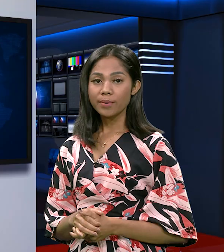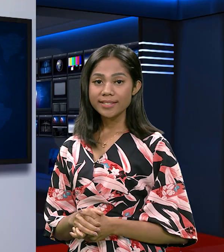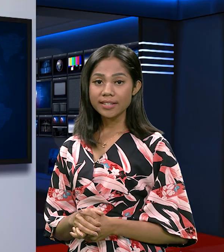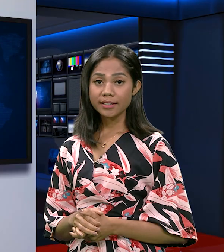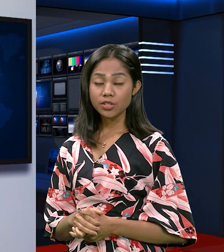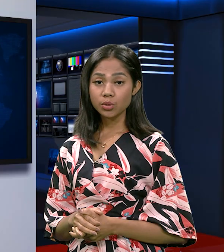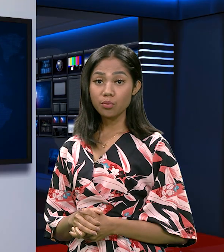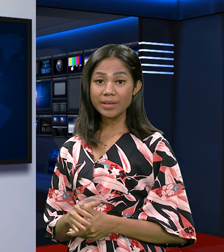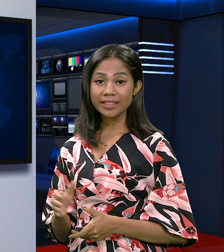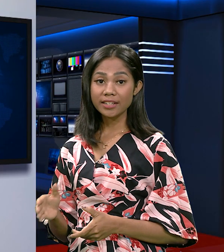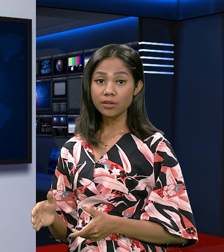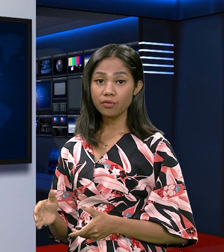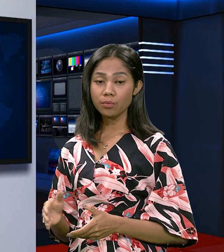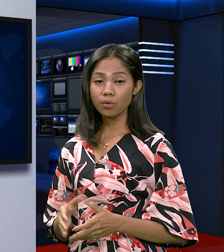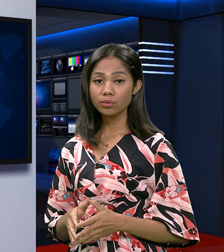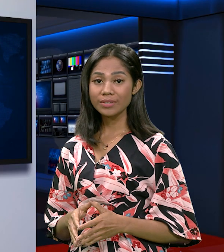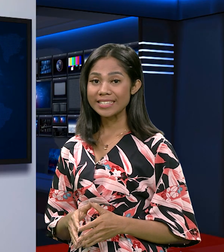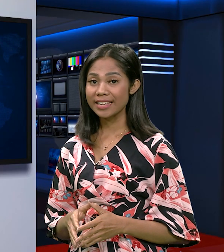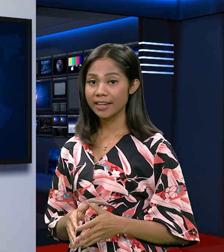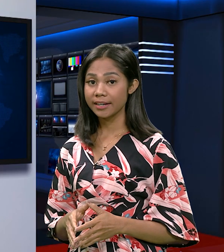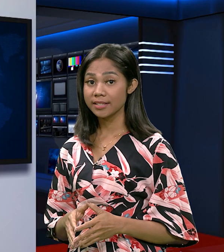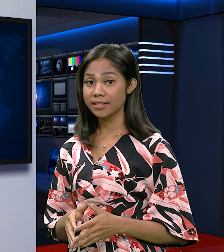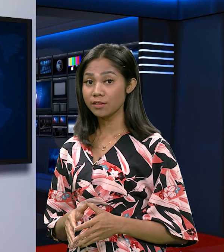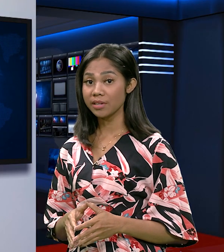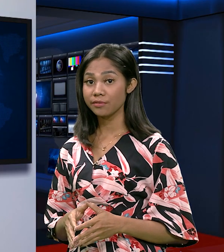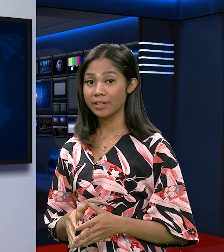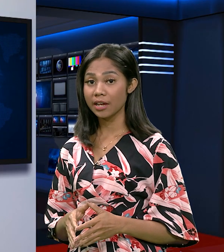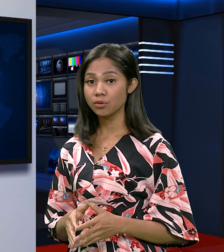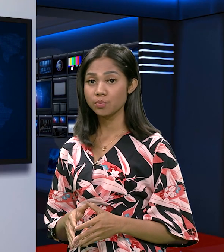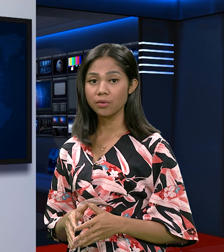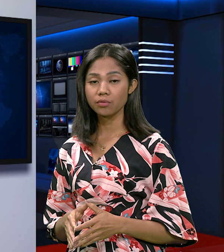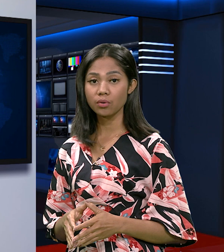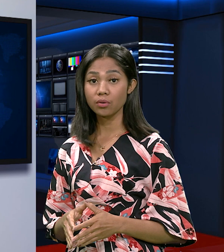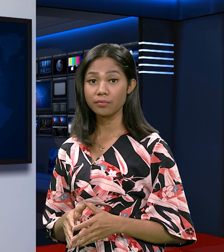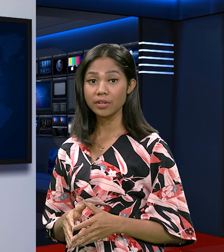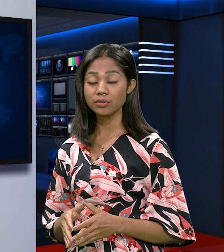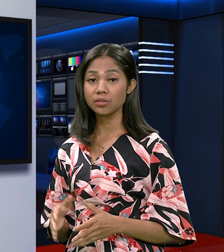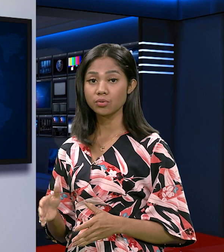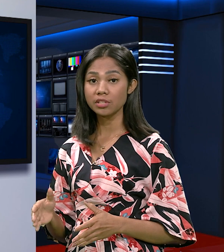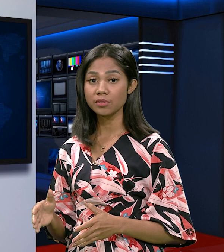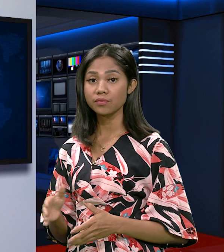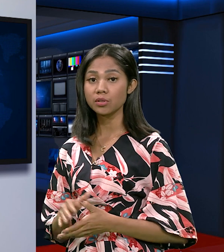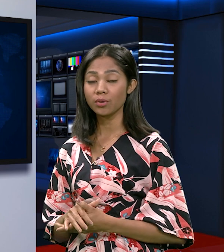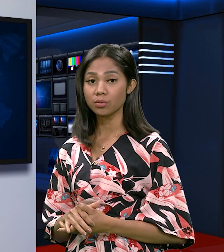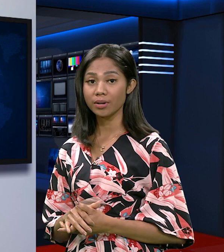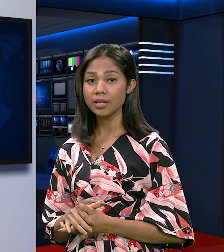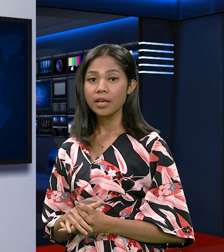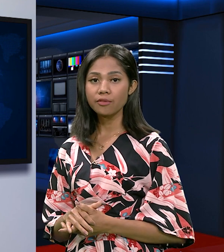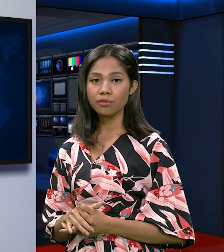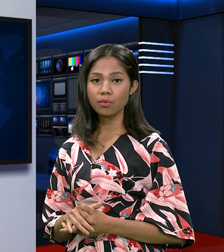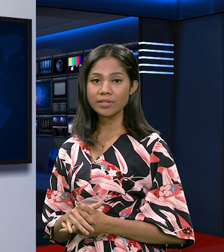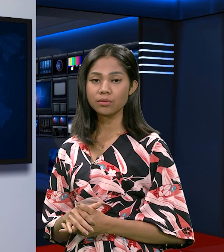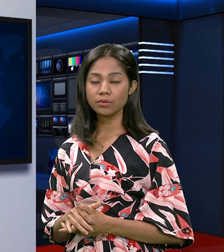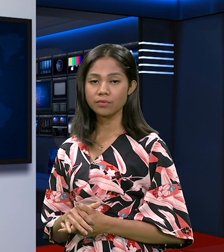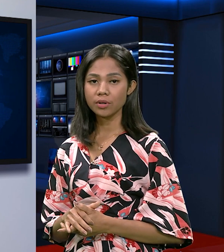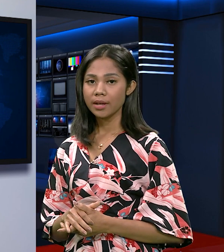O Brasil registrou 1.039 mortos e cerca de 17 mil infectados pelo novo coronavírus nas últimas 24 horas,